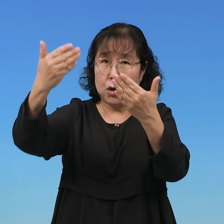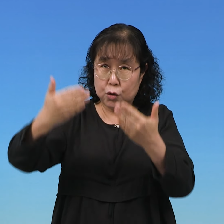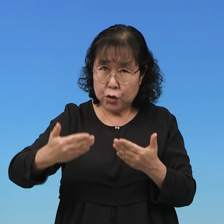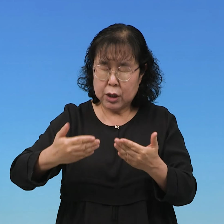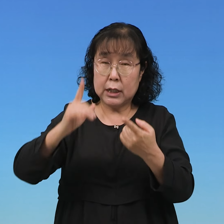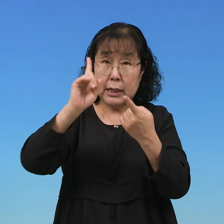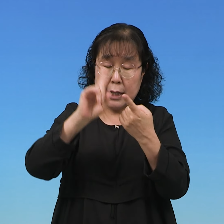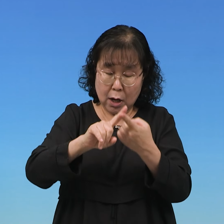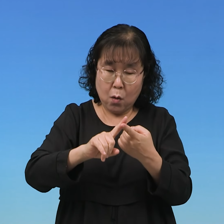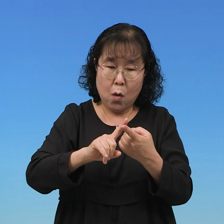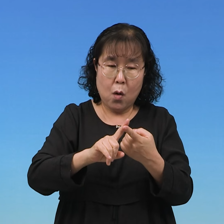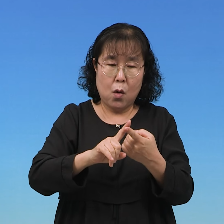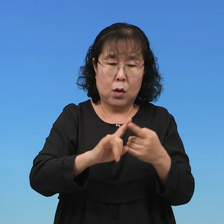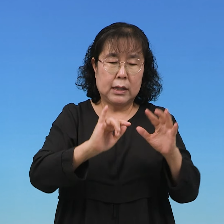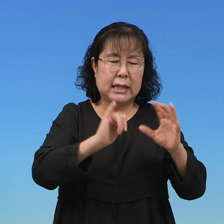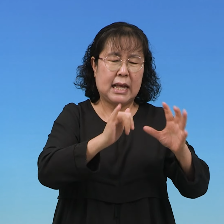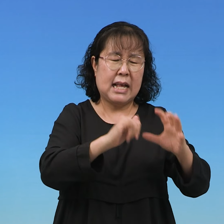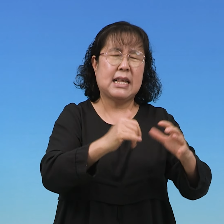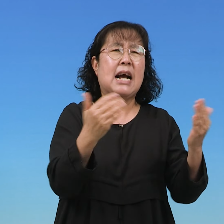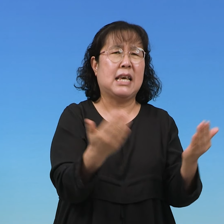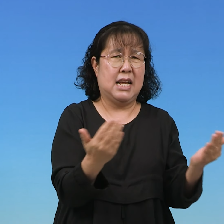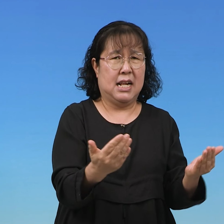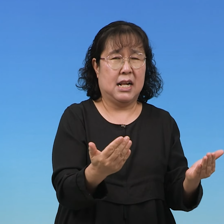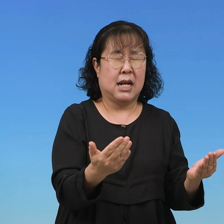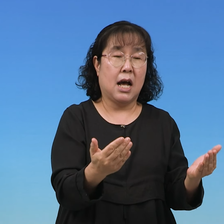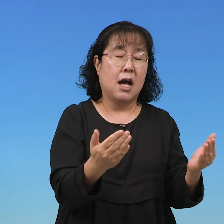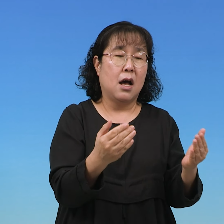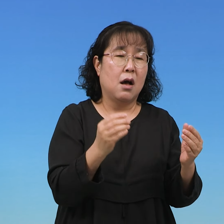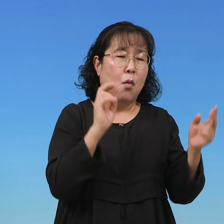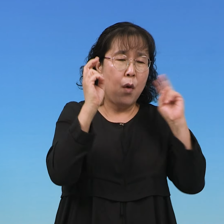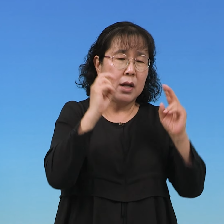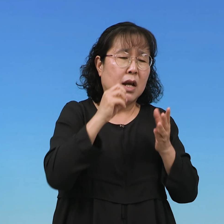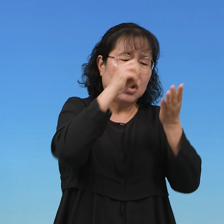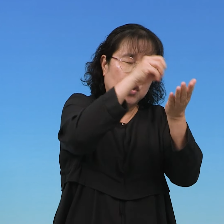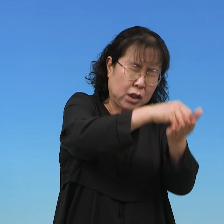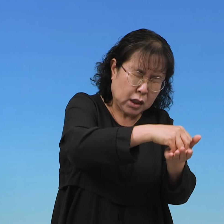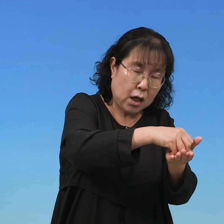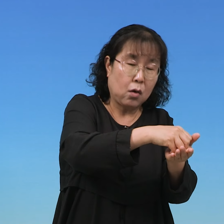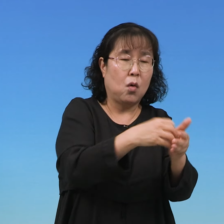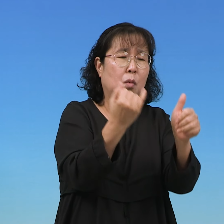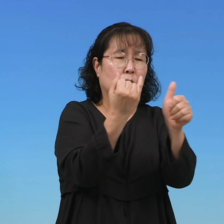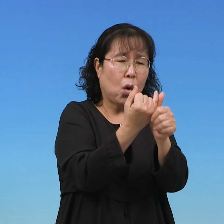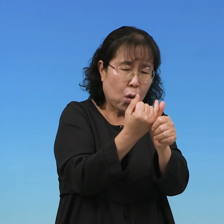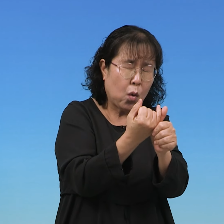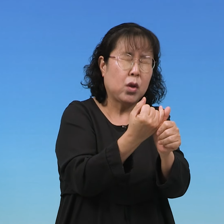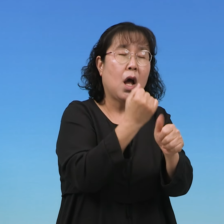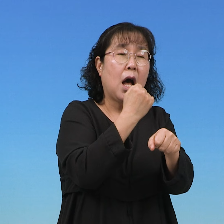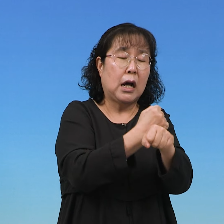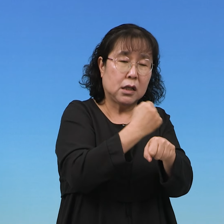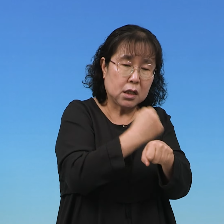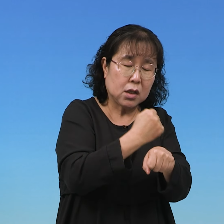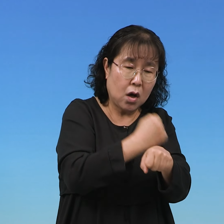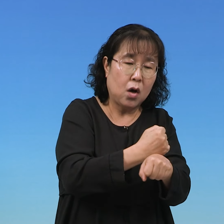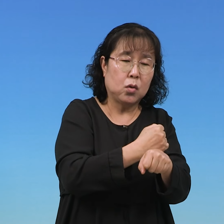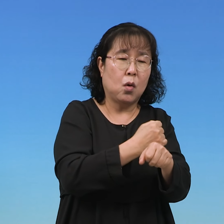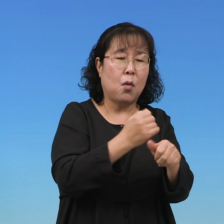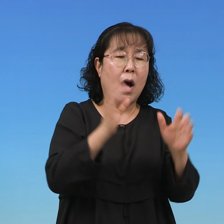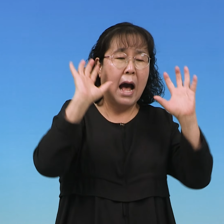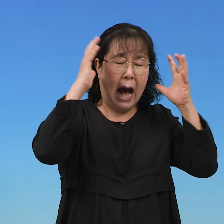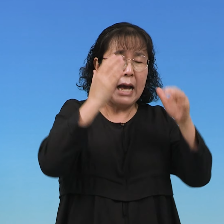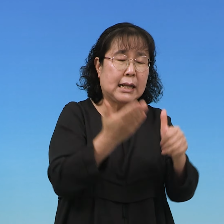교수가 지적하는 취업 준비, 창업 준비, 결혼, 육아, 교육, 승진, 은퇴 준비, 노후